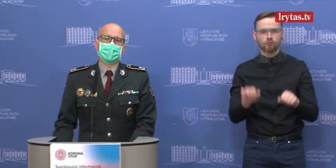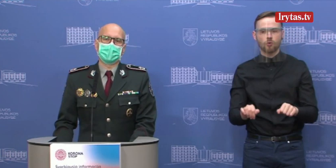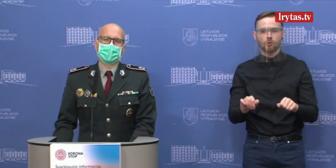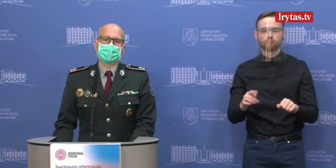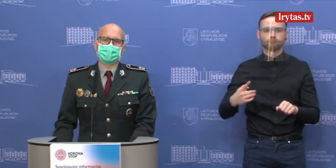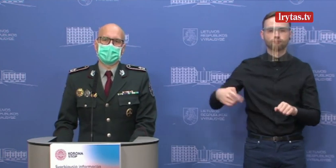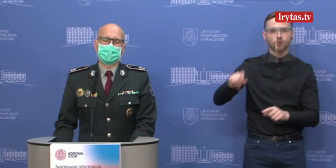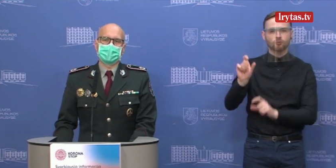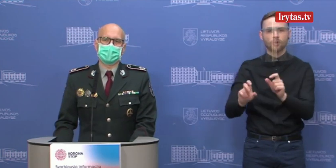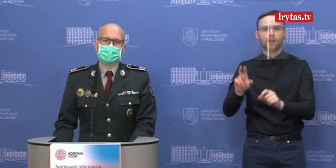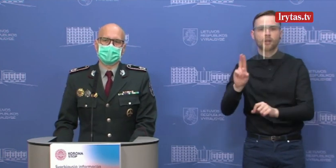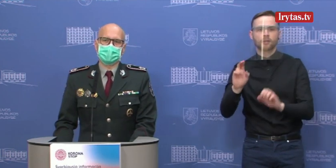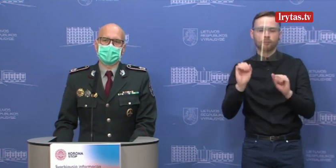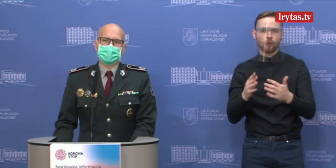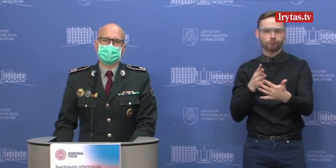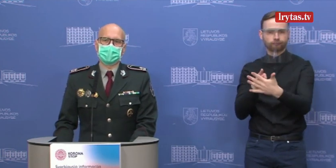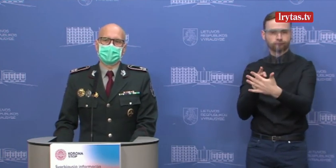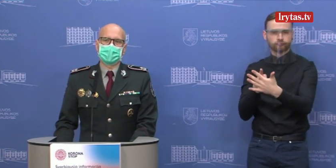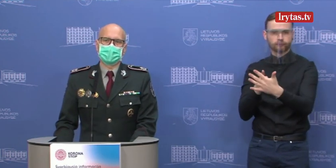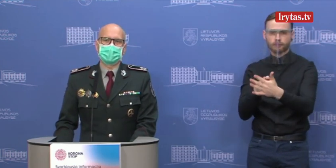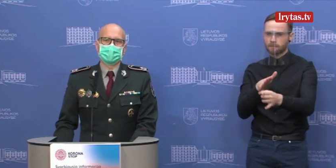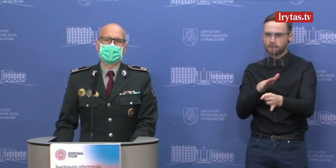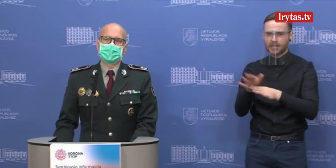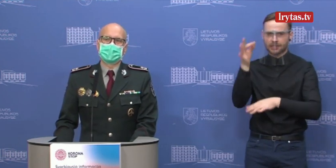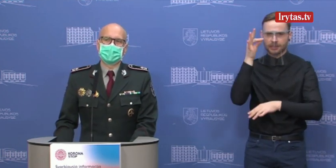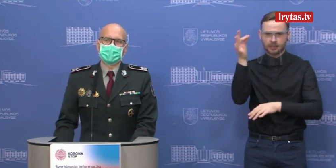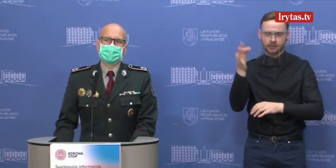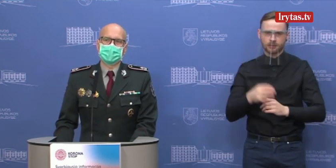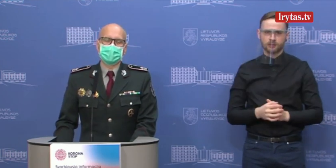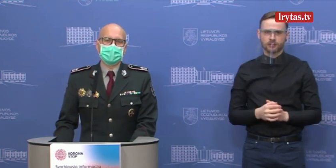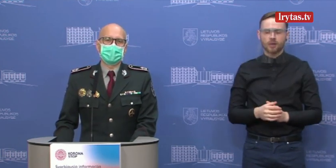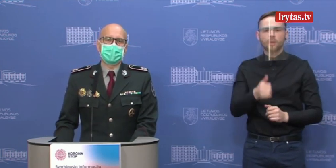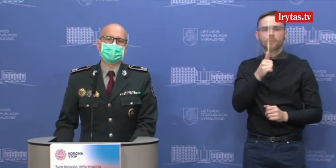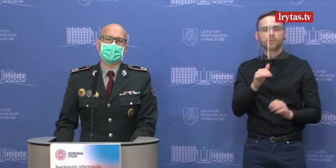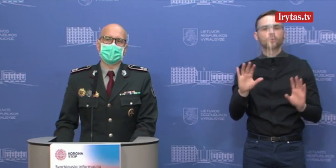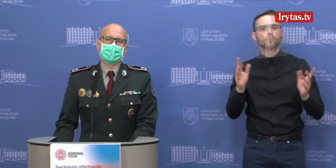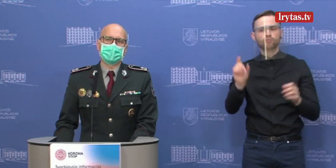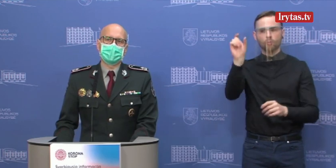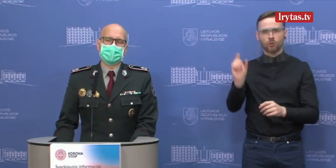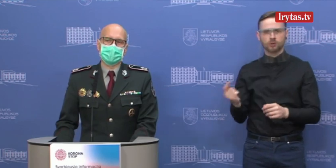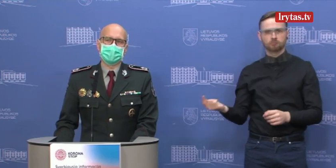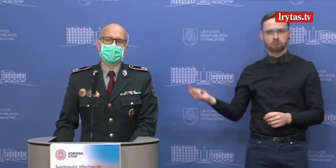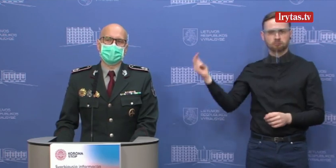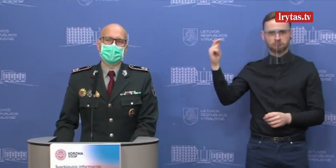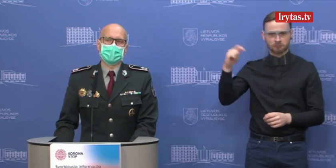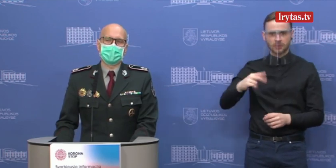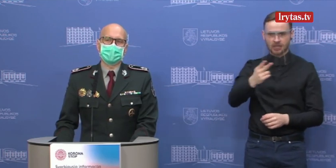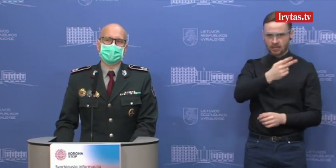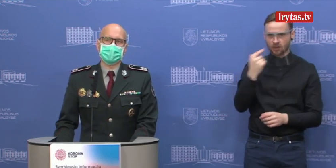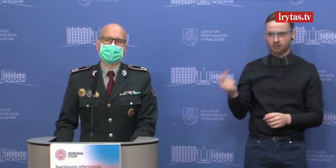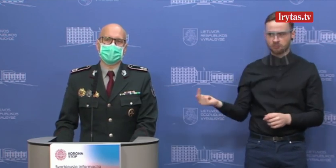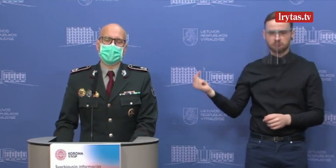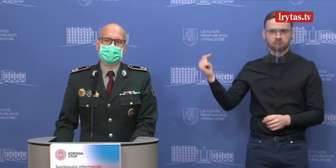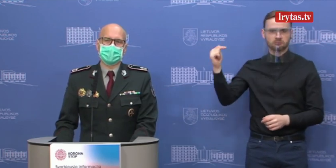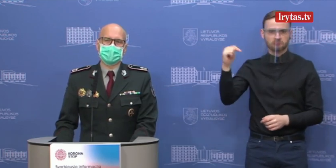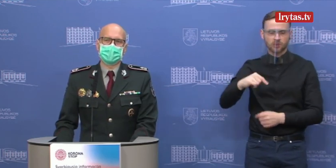asmenų kontrolę ir šalies teritorijoje, net jeigu atvykstant jam į Lietuvos Respublikos teritoriją,